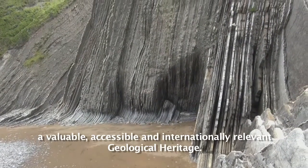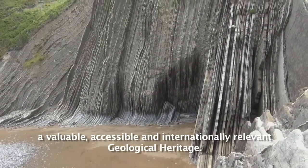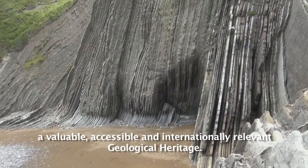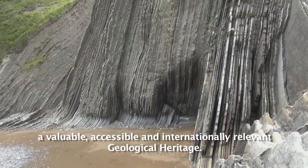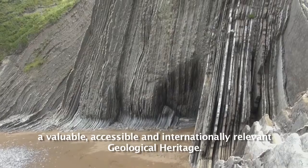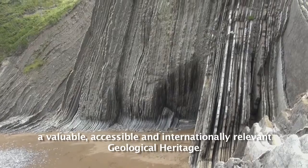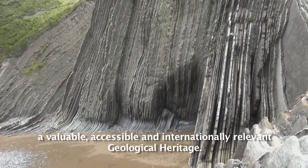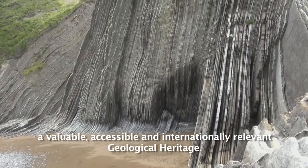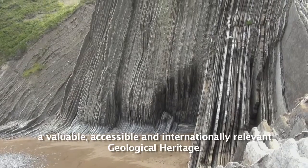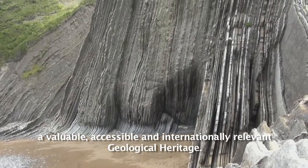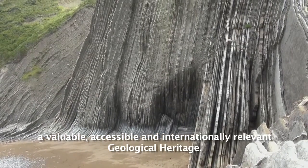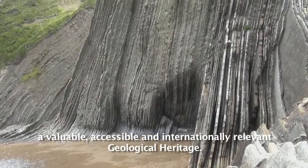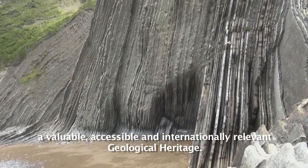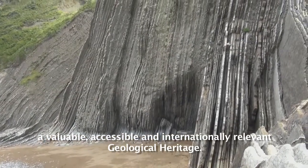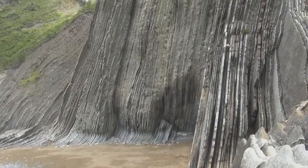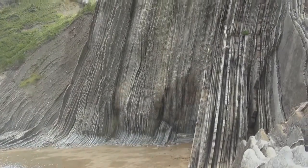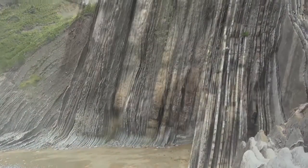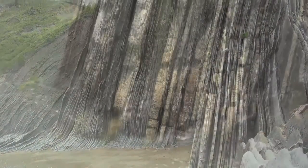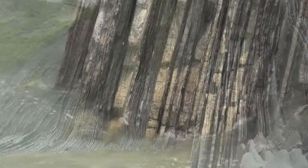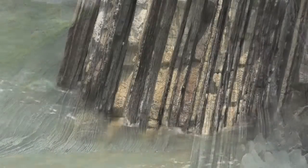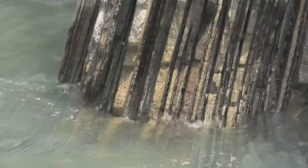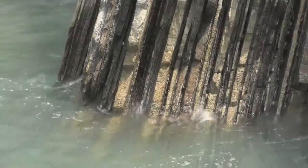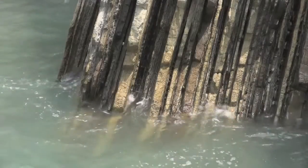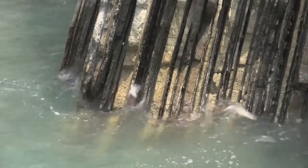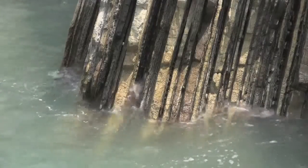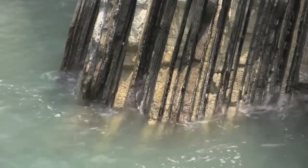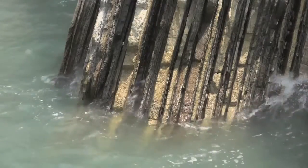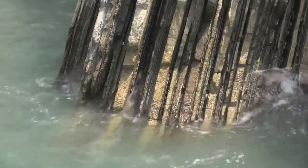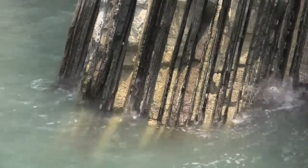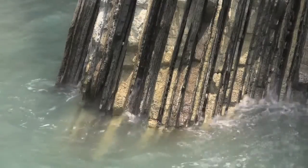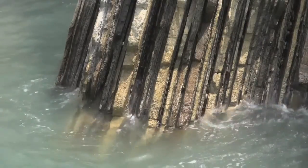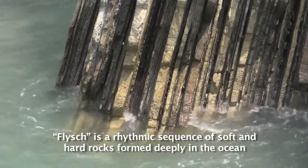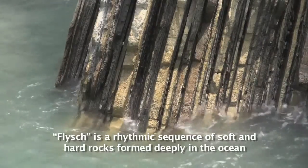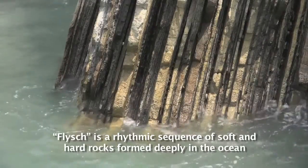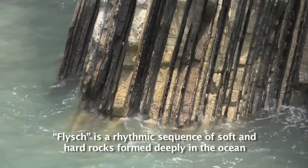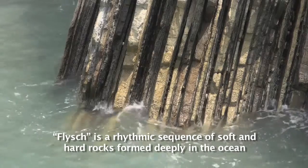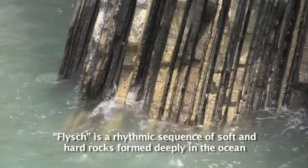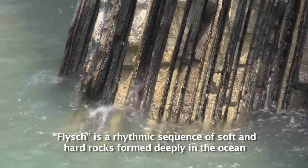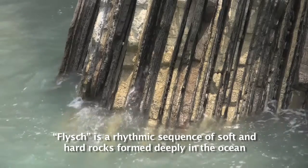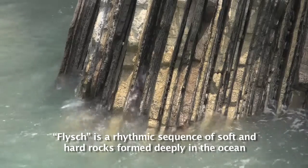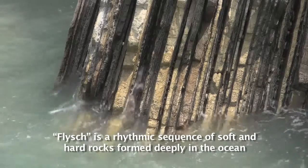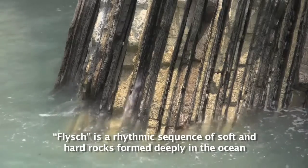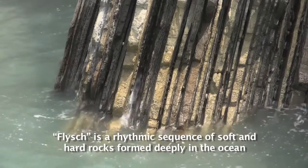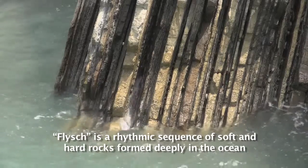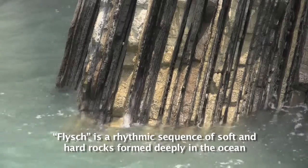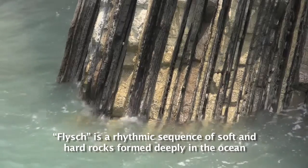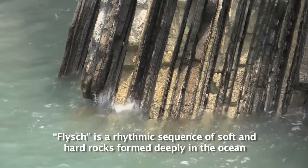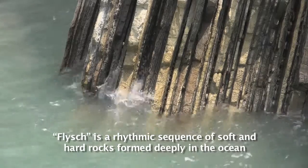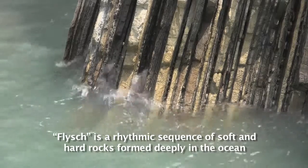valor, accesible y de relevancia internacional. Se llama Flysch a un conjunto rítmico de rocas blandas y